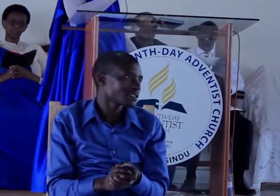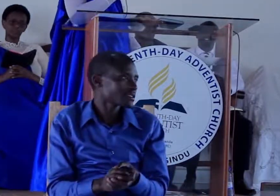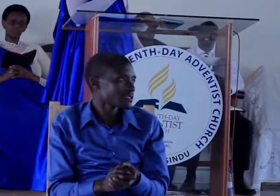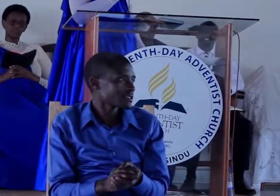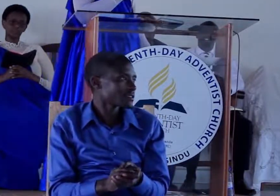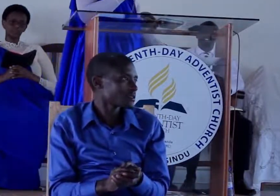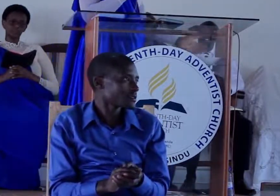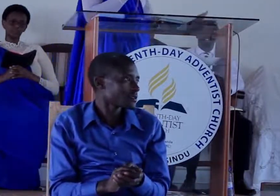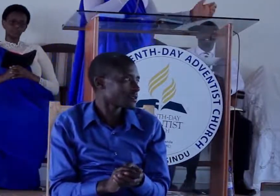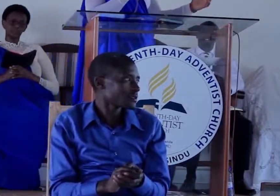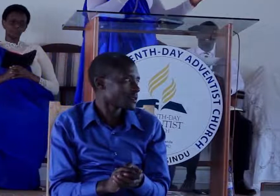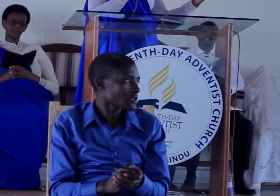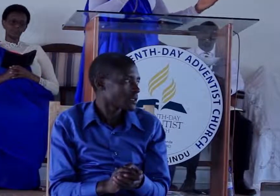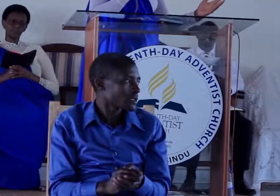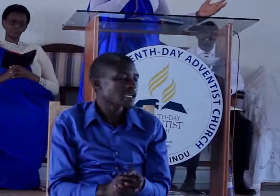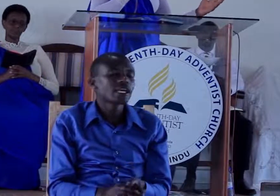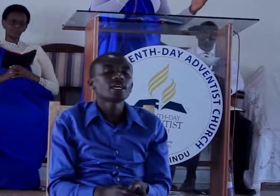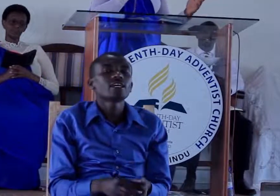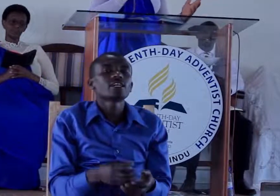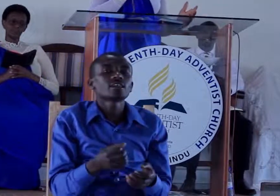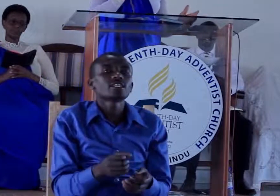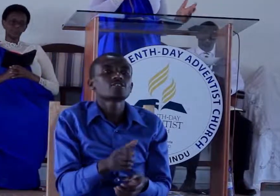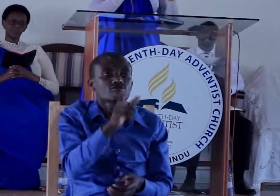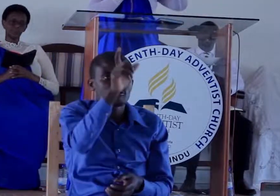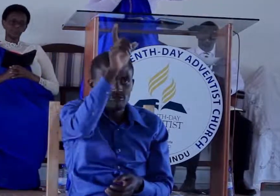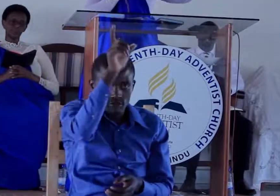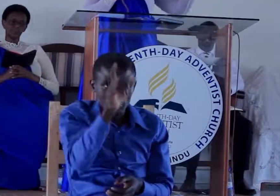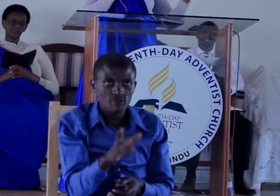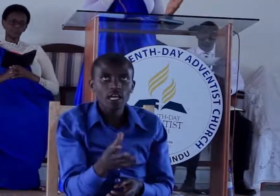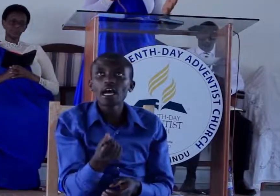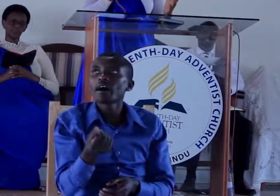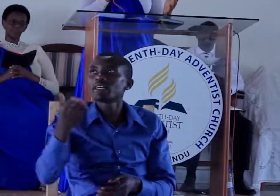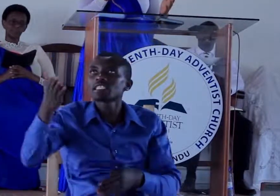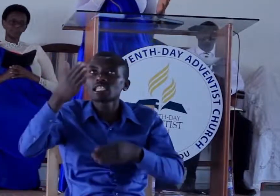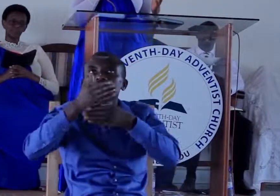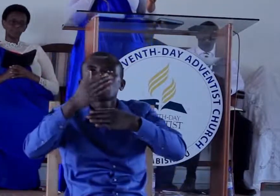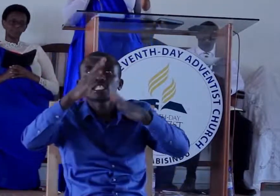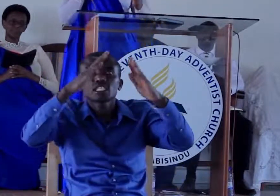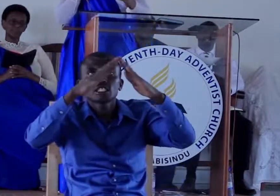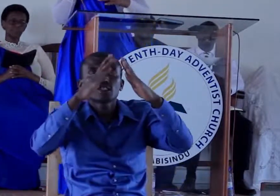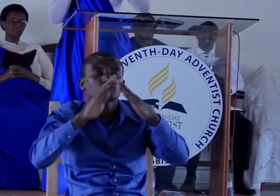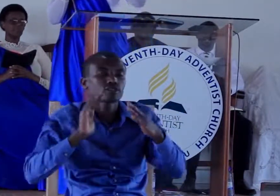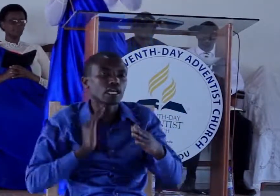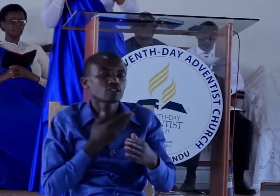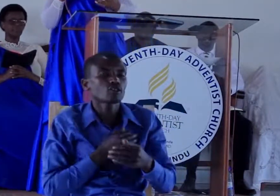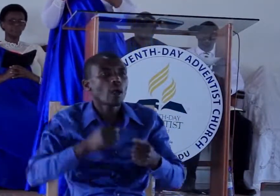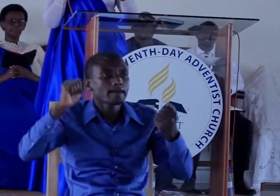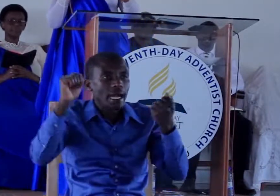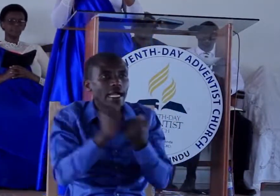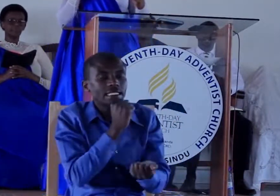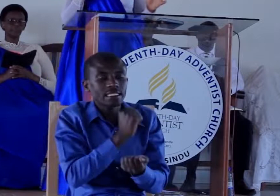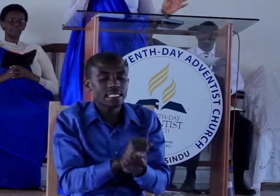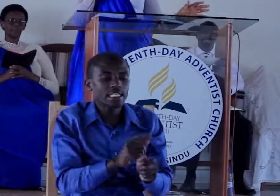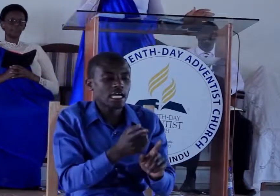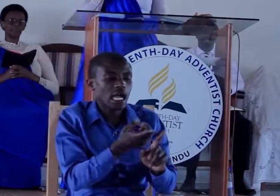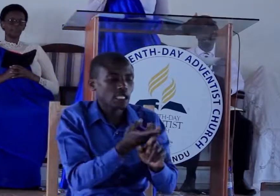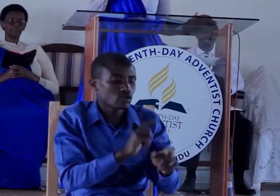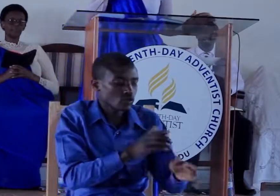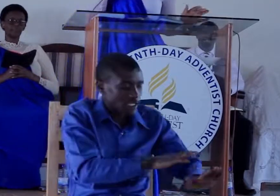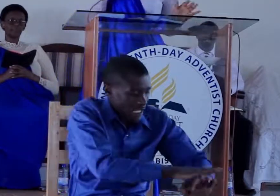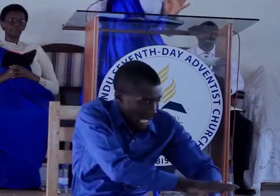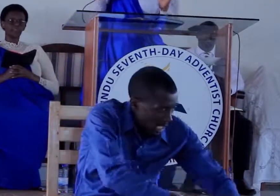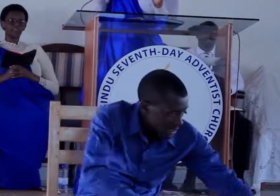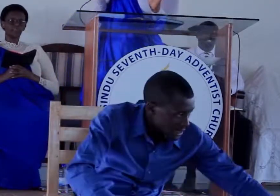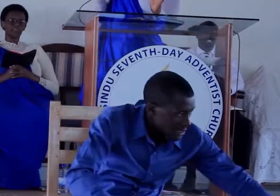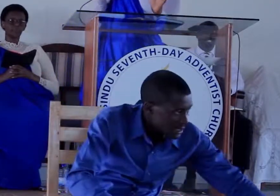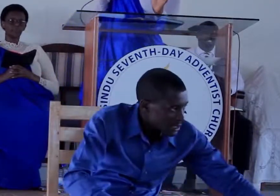fondasiyo none umuntu rero afashe iyi nyubako yacu agasenya ahereye muri fondasiyo hasigara